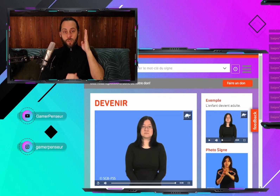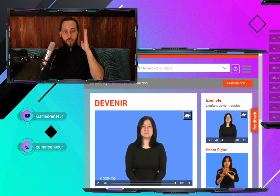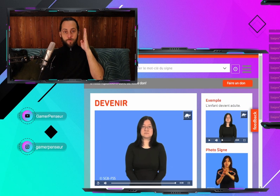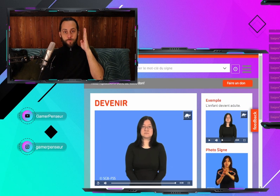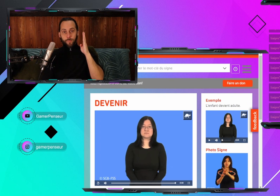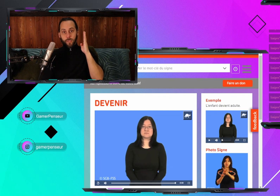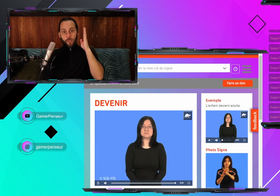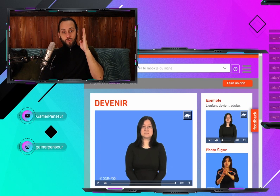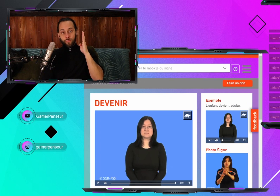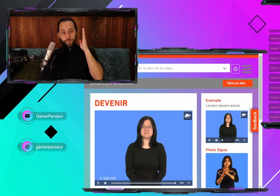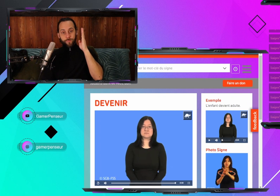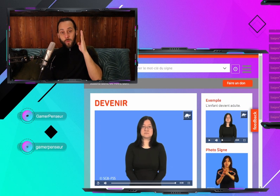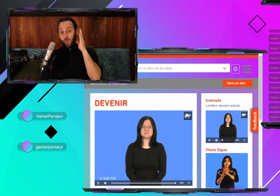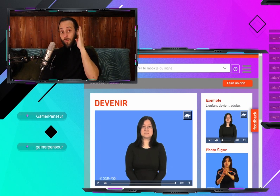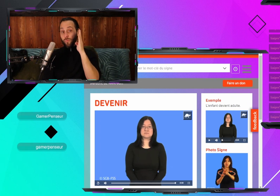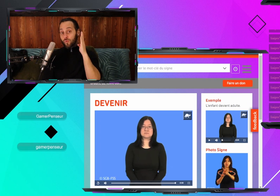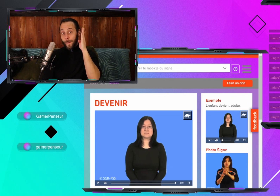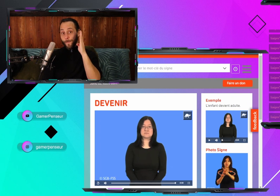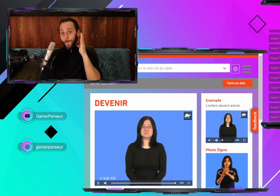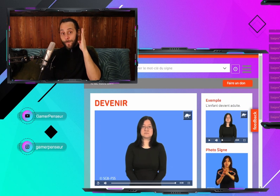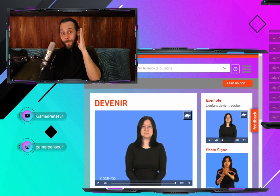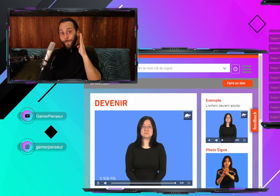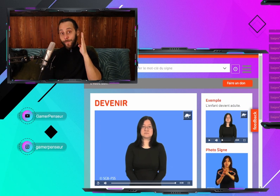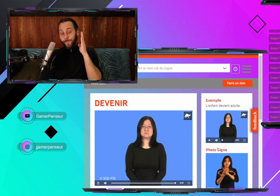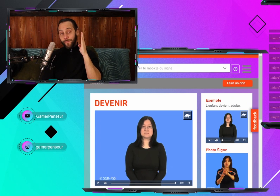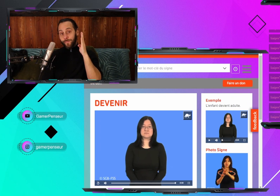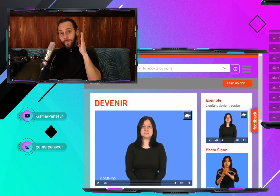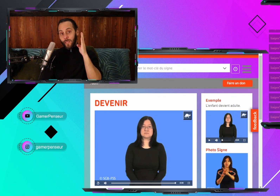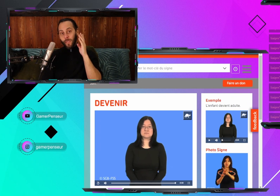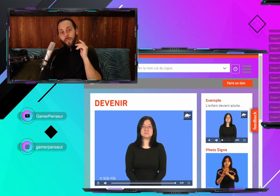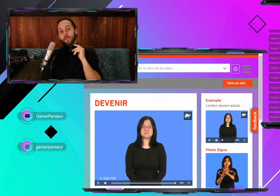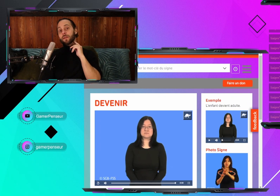du visage, près de la joue. Besoin.